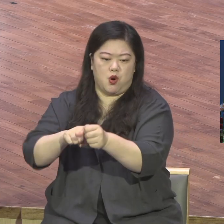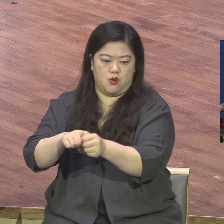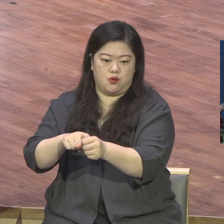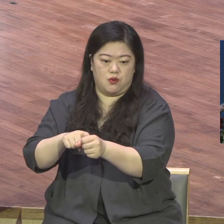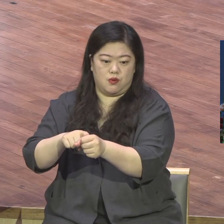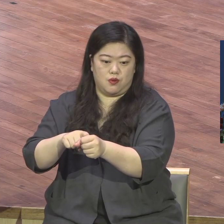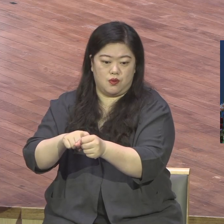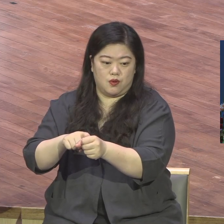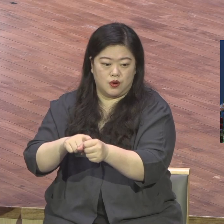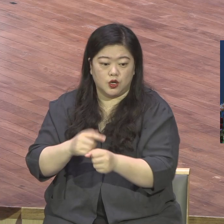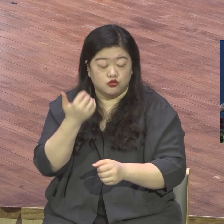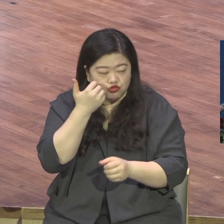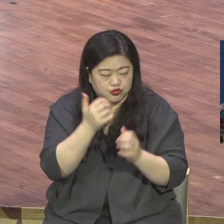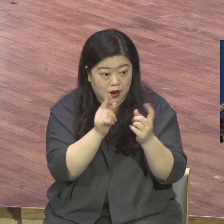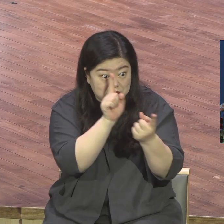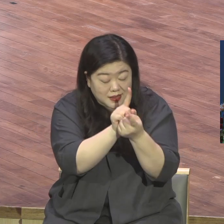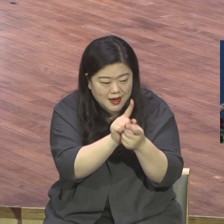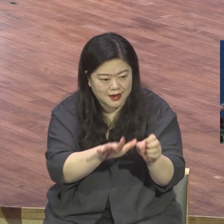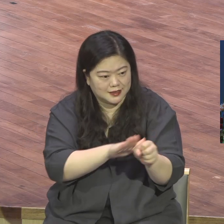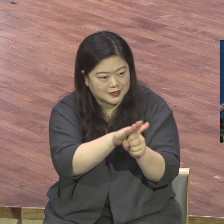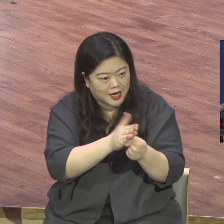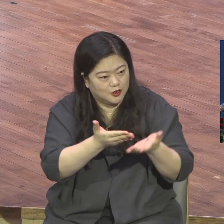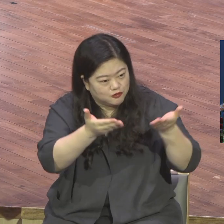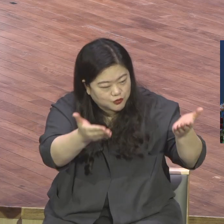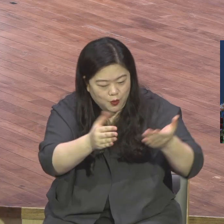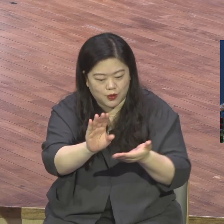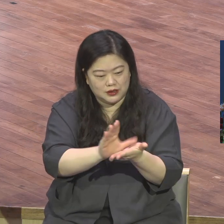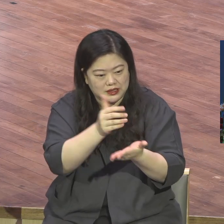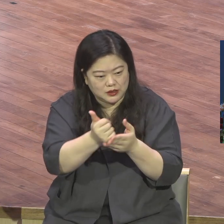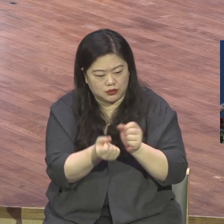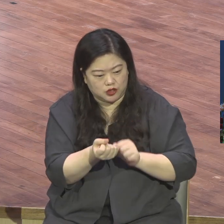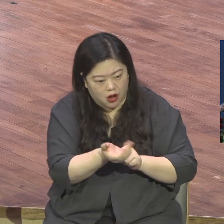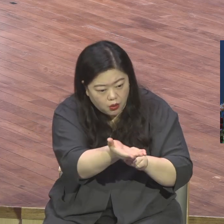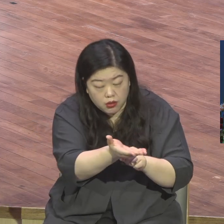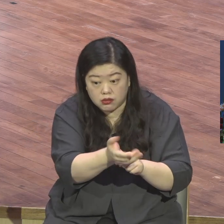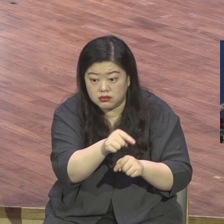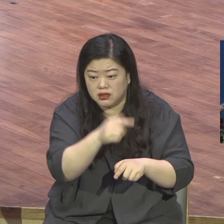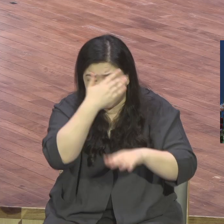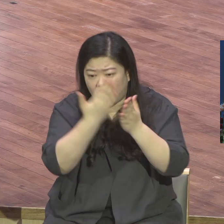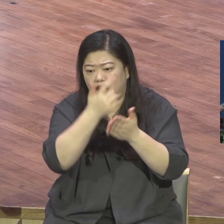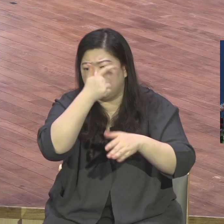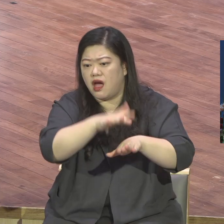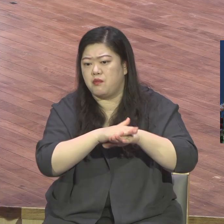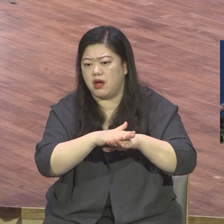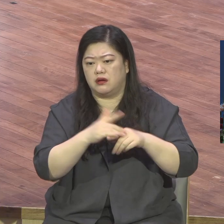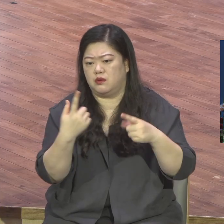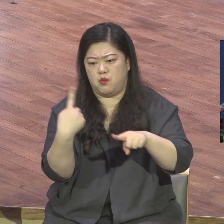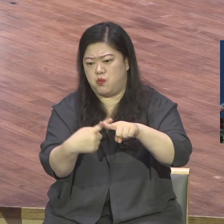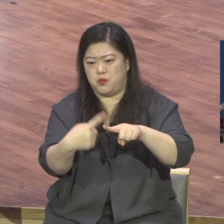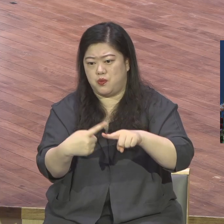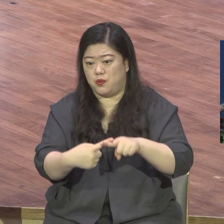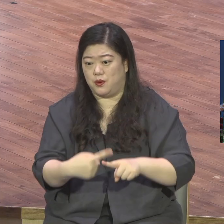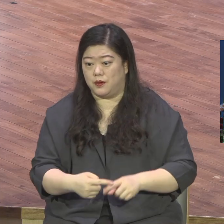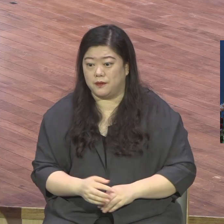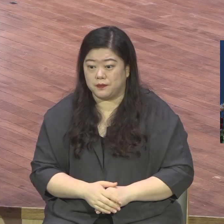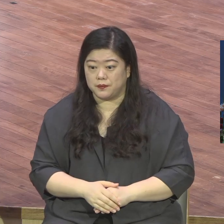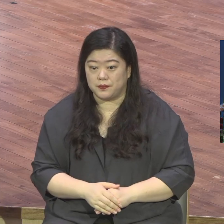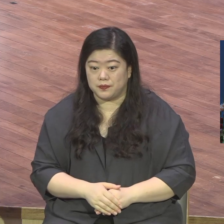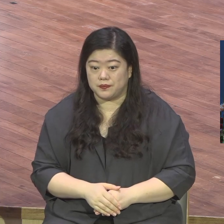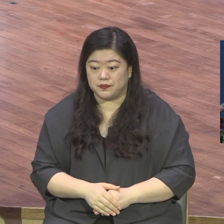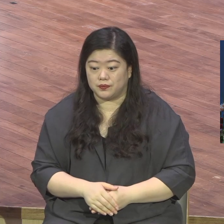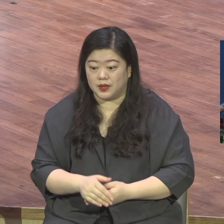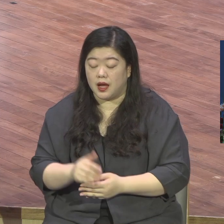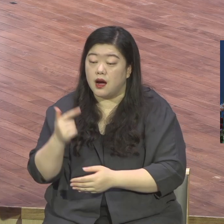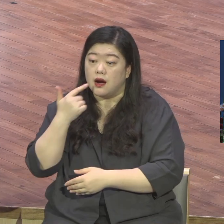이 내용이 전부 다 삶 자체를 보면은 다 예배야. 그게 강단의 말씀을 붙잡고